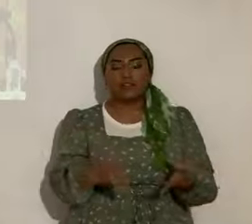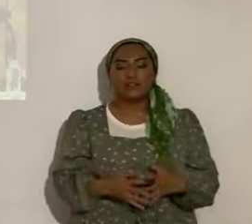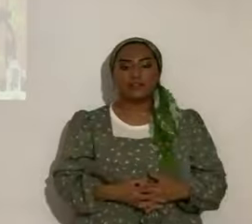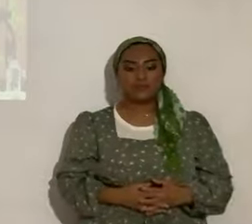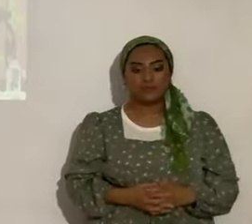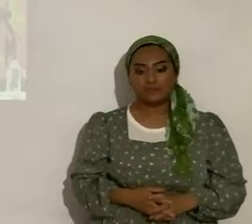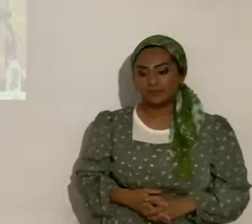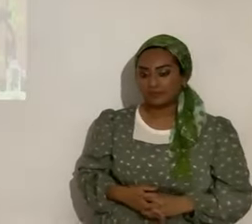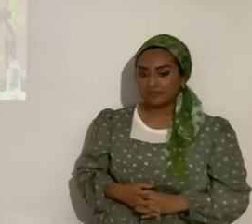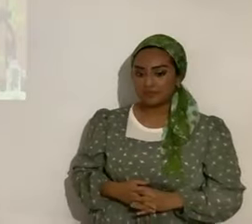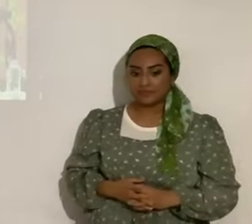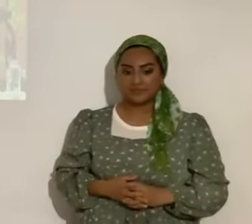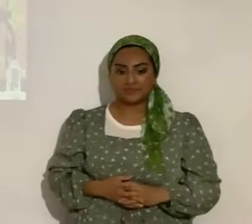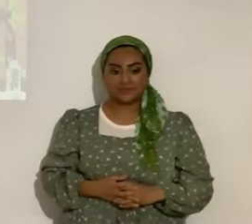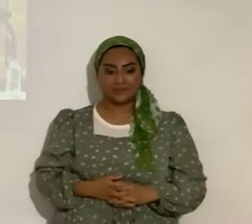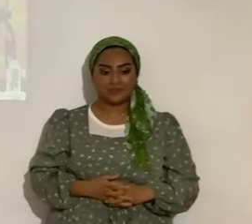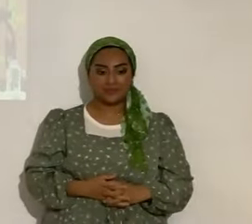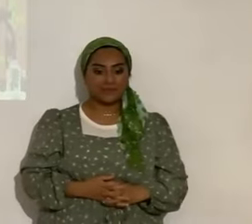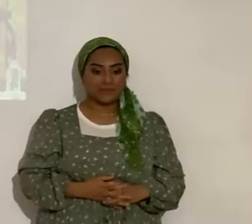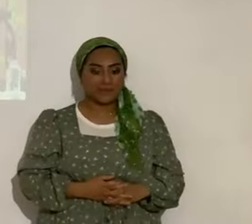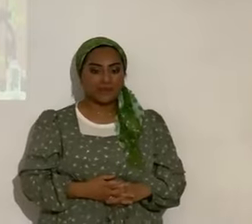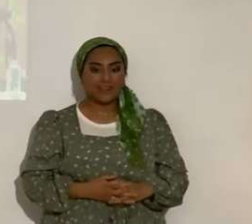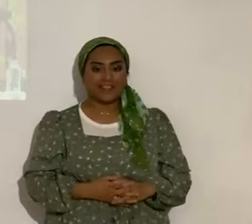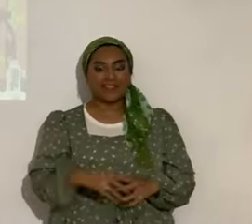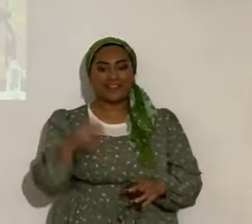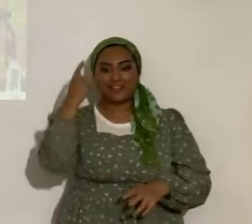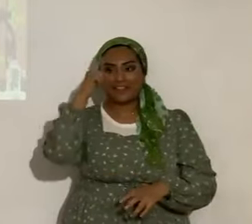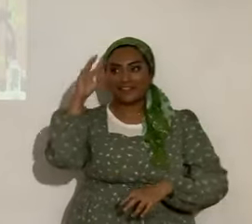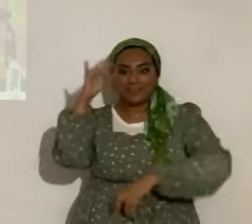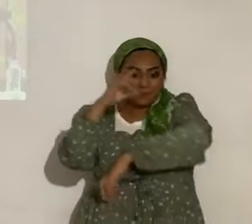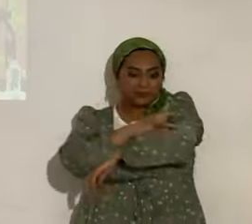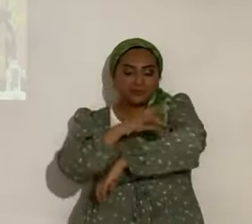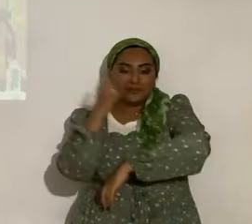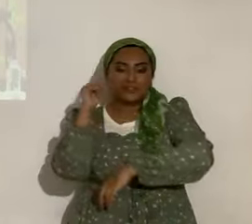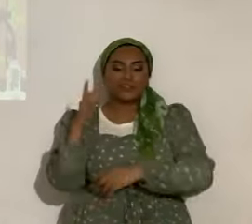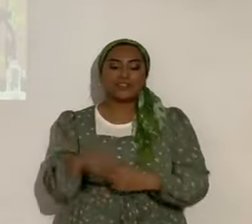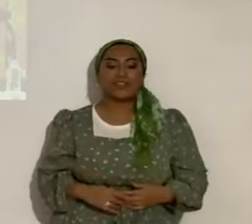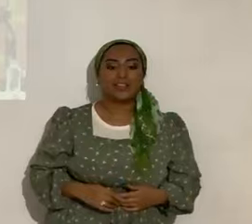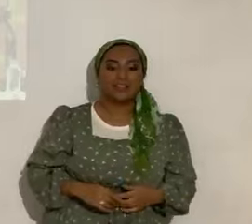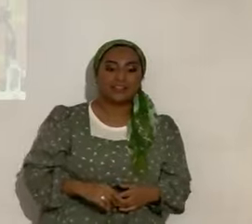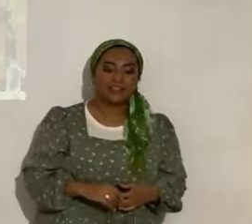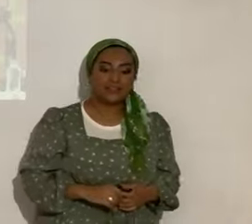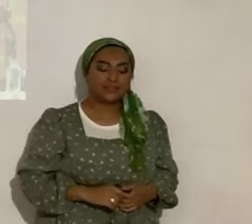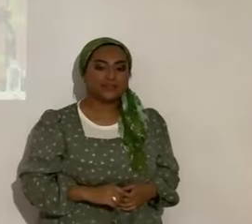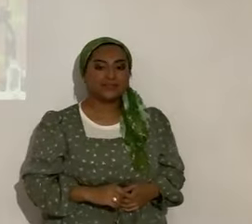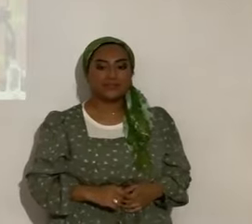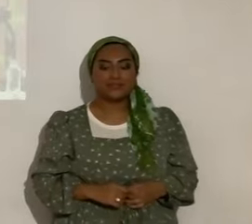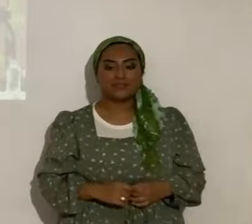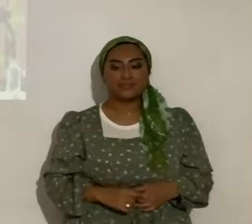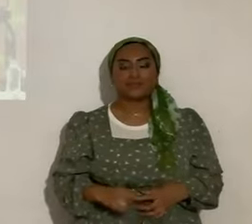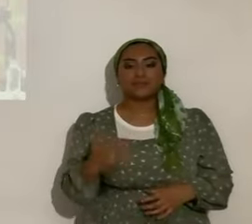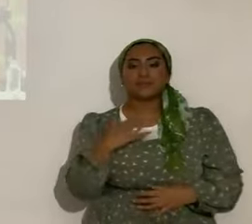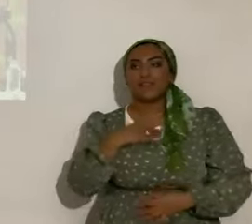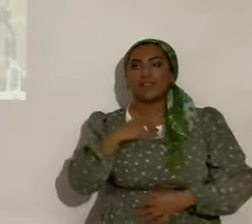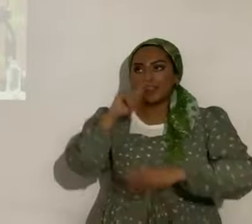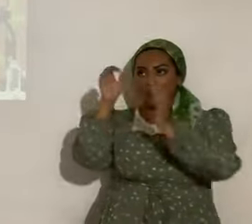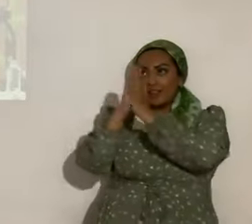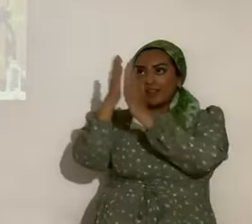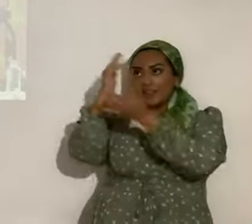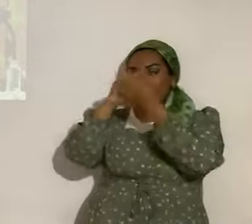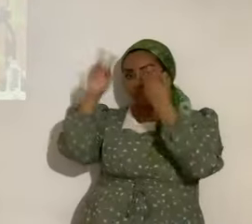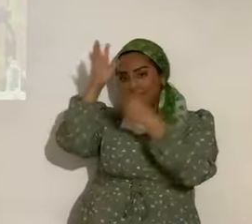algunos que se dicen... ¿Por qué nos va a estar chupando la sangre? Bueno, la idea está que yo le pedí eso al Eterno.